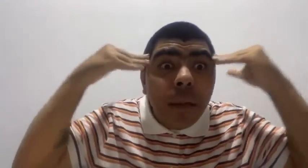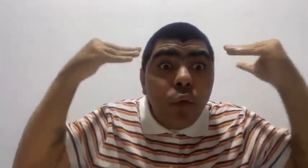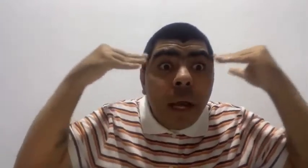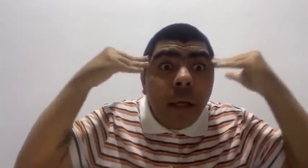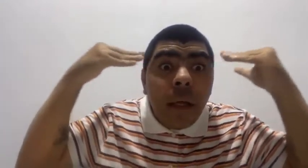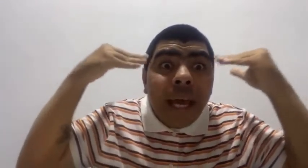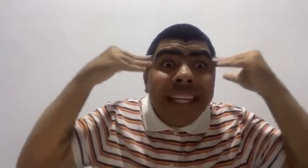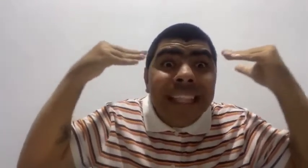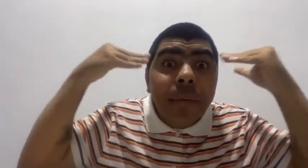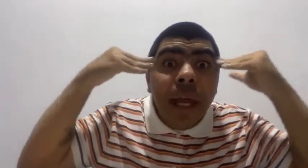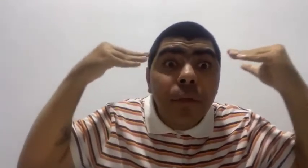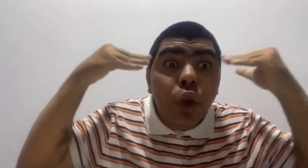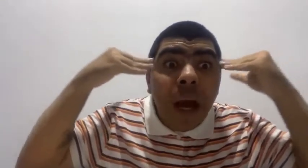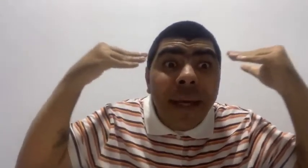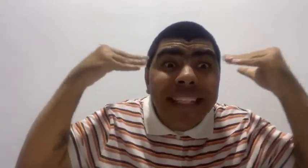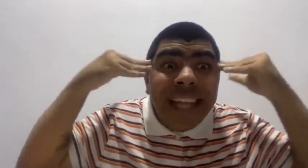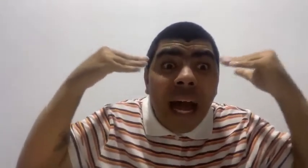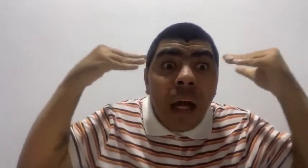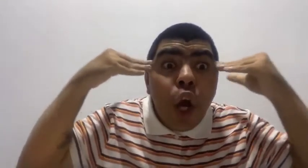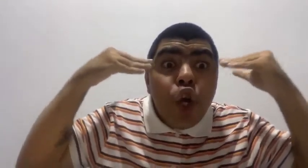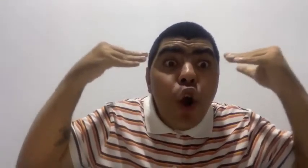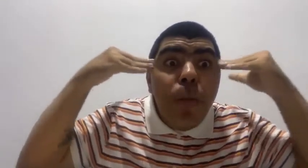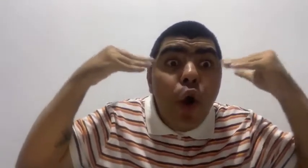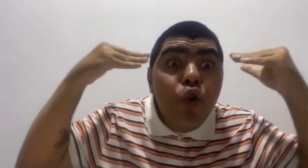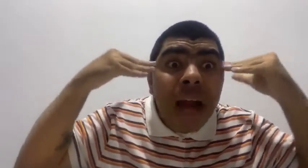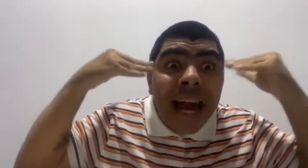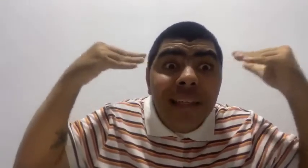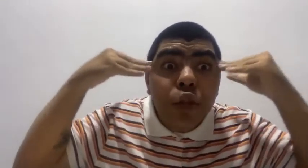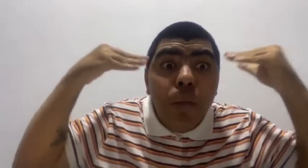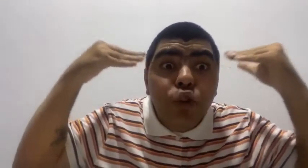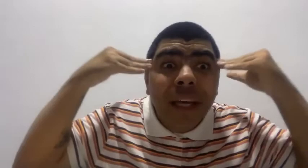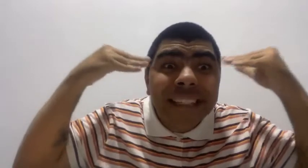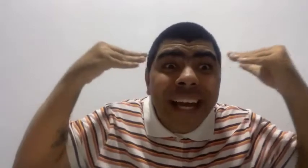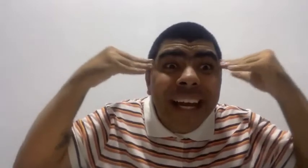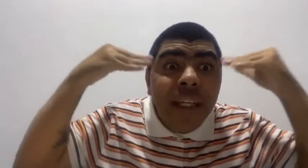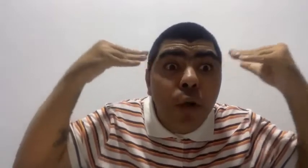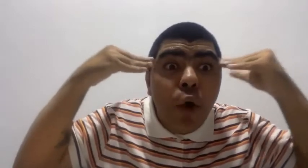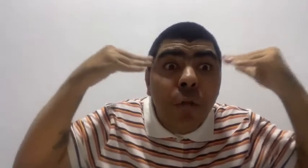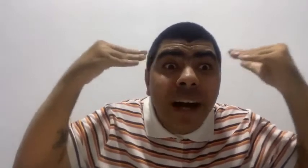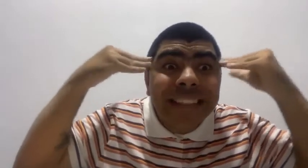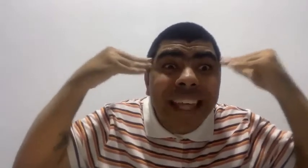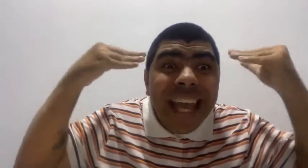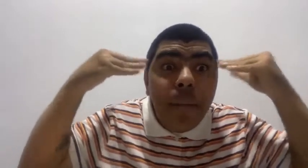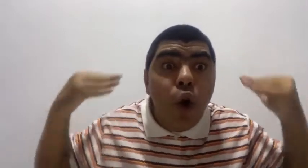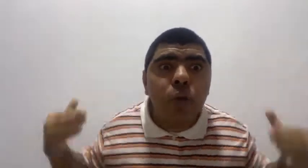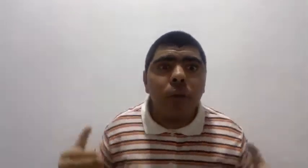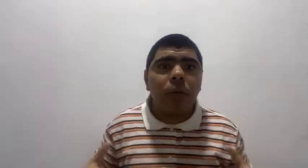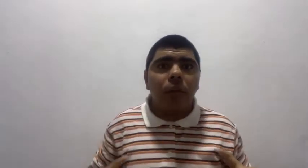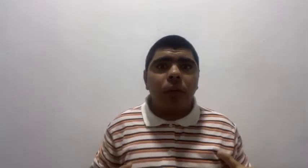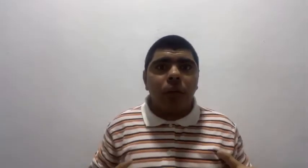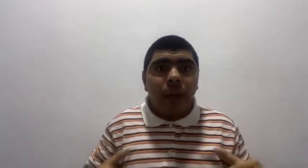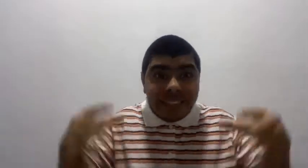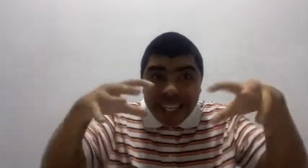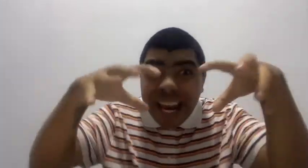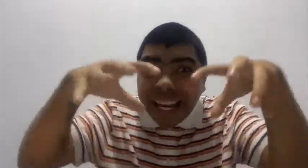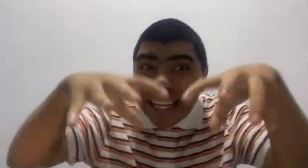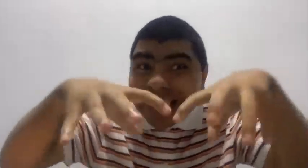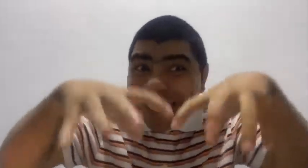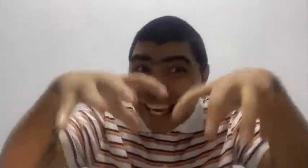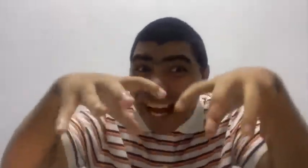la falta de madurez está viendo la verdad como juzgar, como señalar y como falta de amor. Esa es la crisis que hay